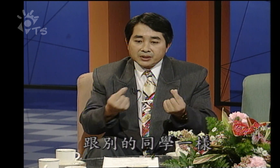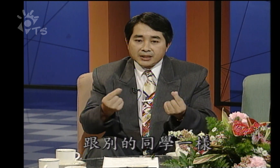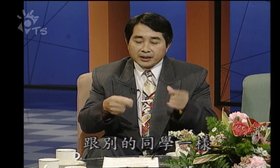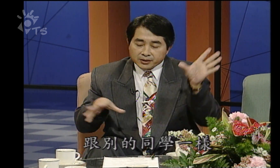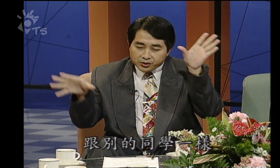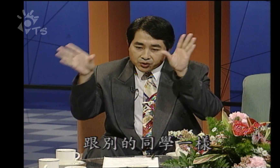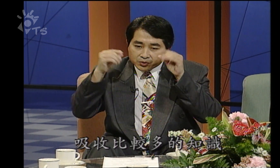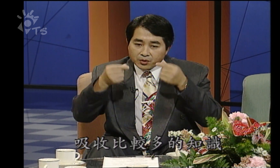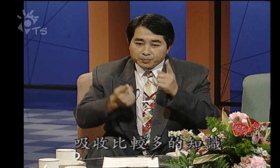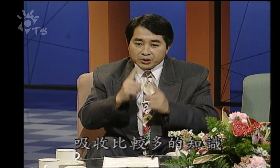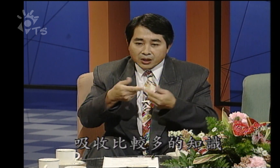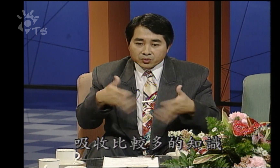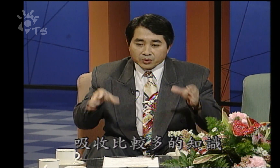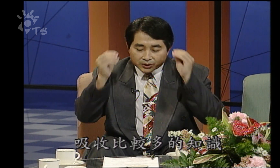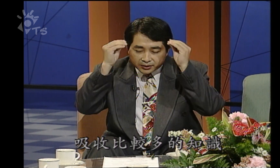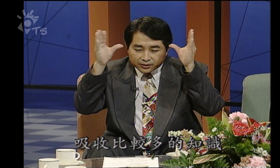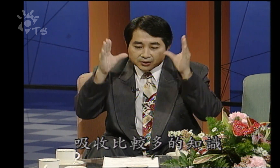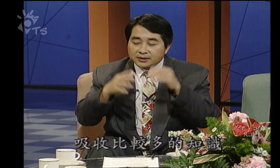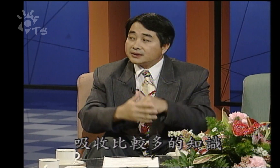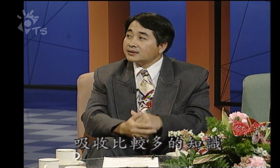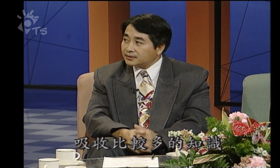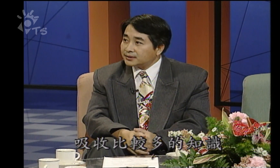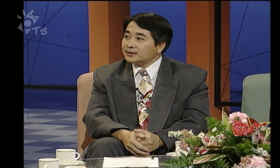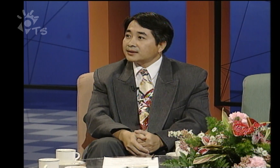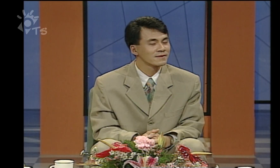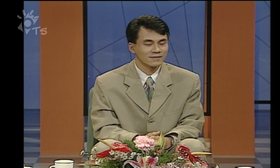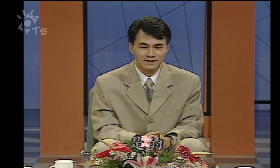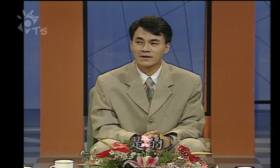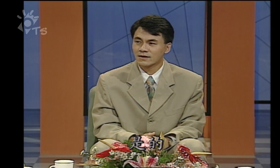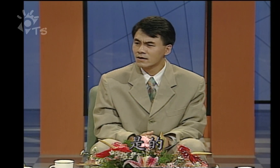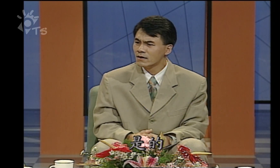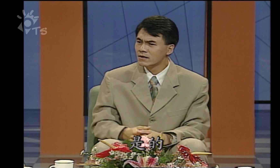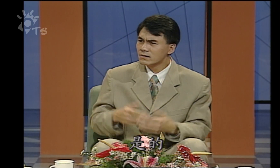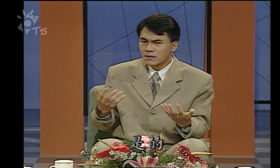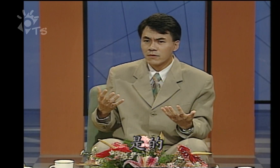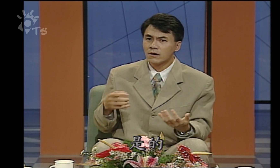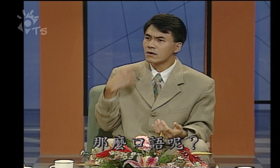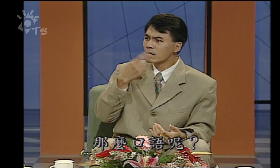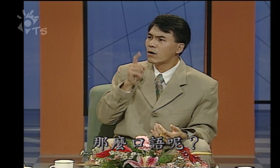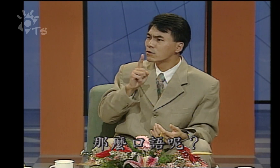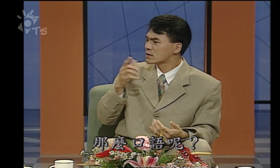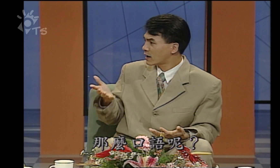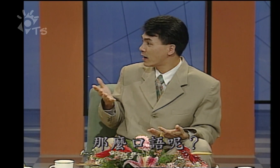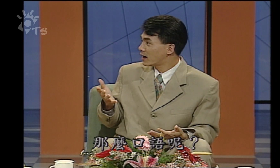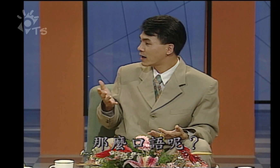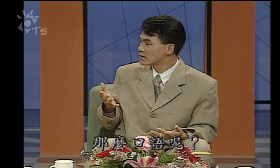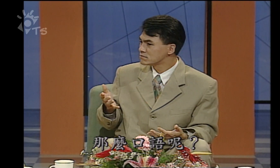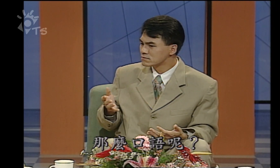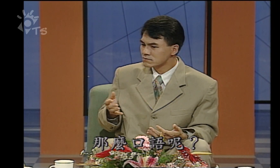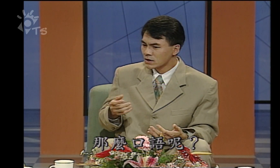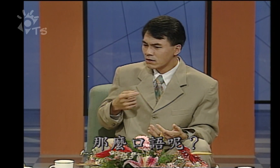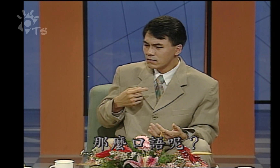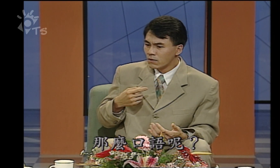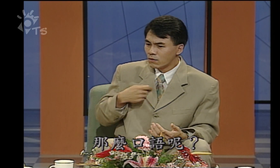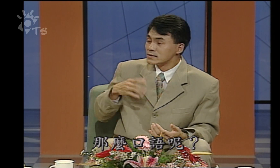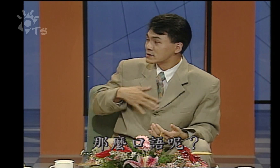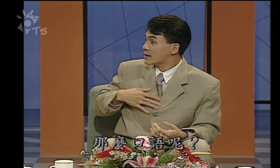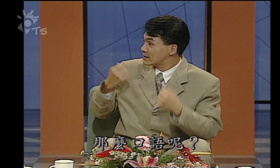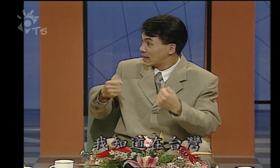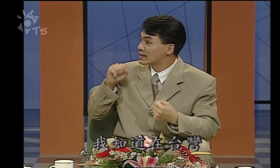样吸收比较多的知识。 是的，那么口语呢，我知道在